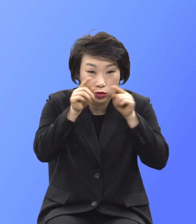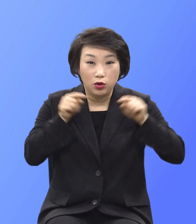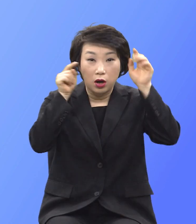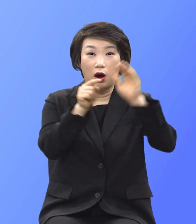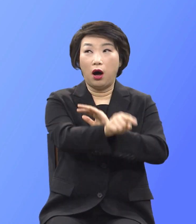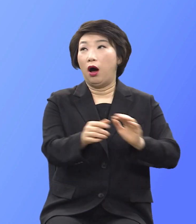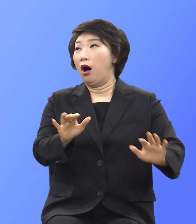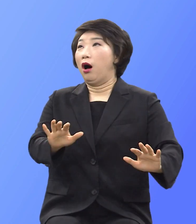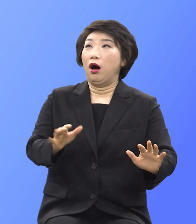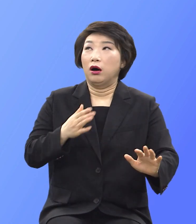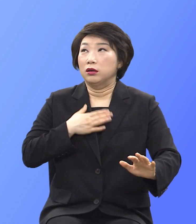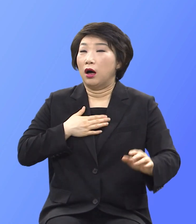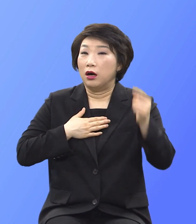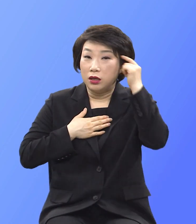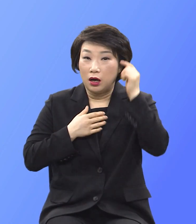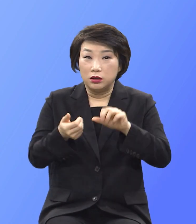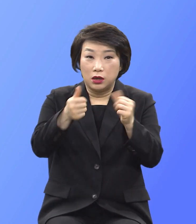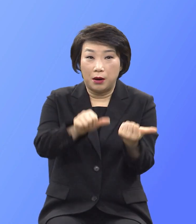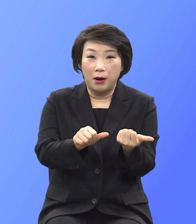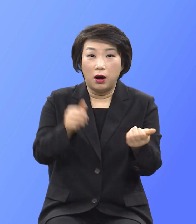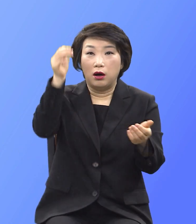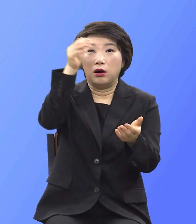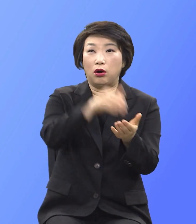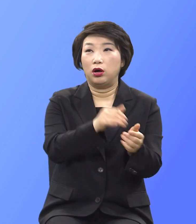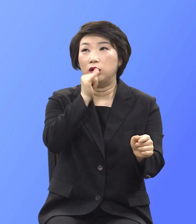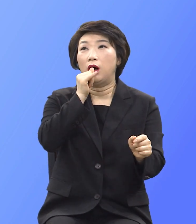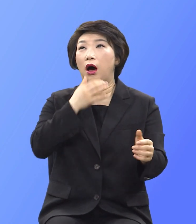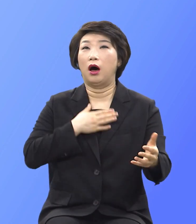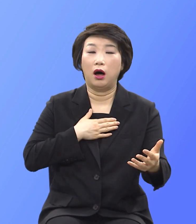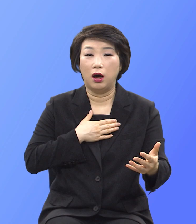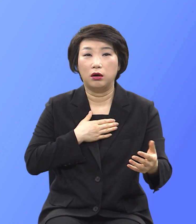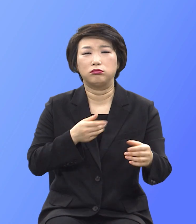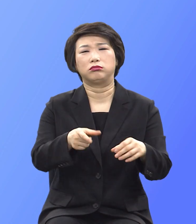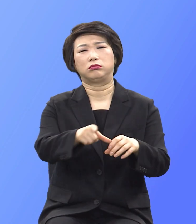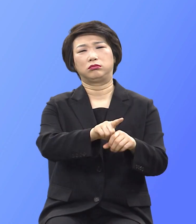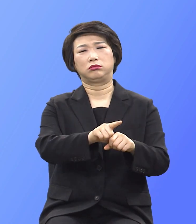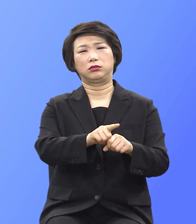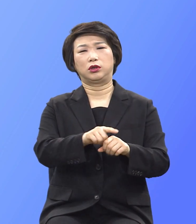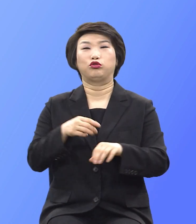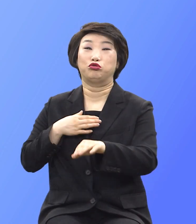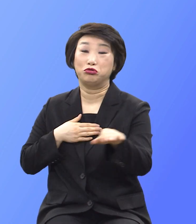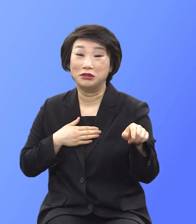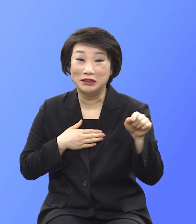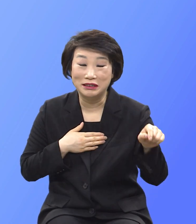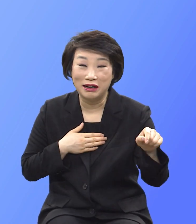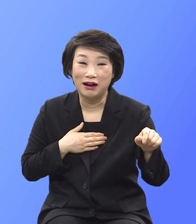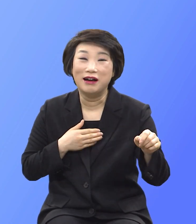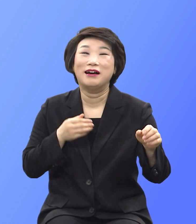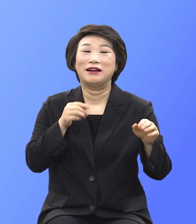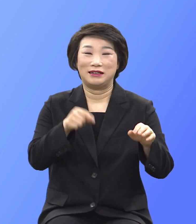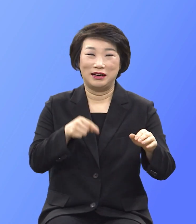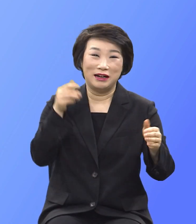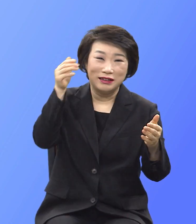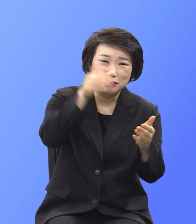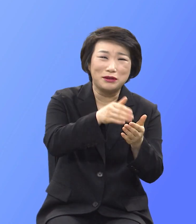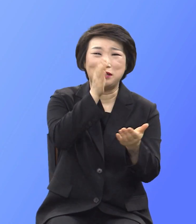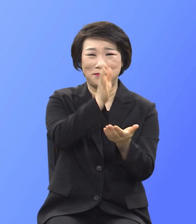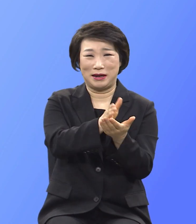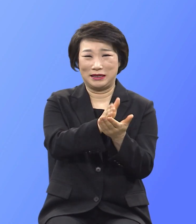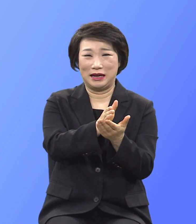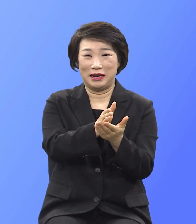가면 바로 내가 사망에 도달했었구나. 우리는 거기까지는 절대 가서는 안 된다.